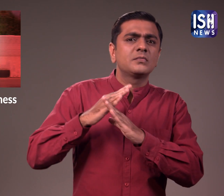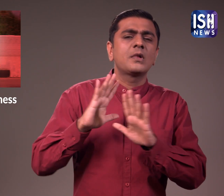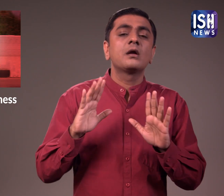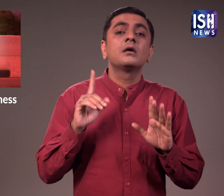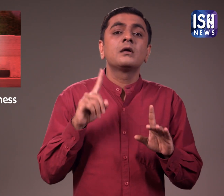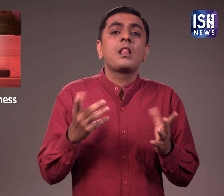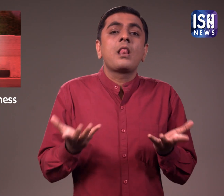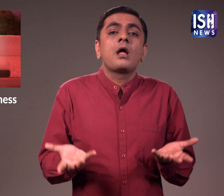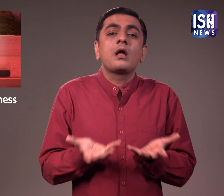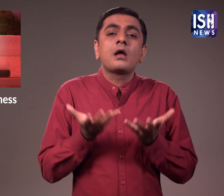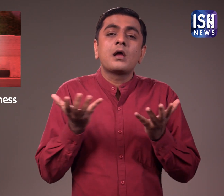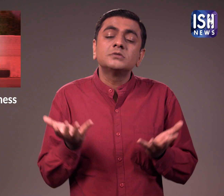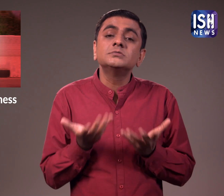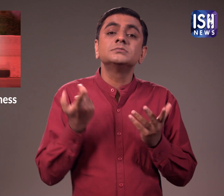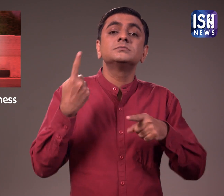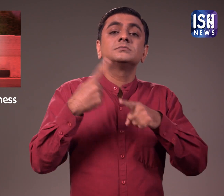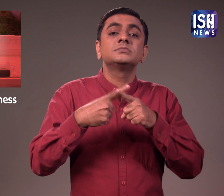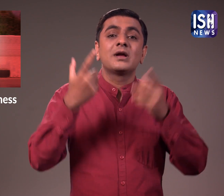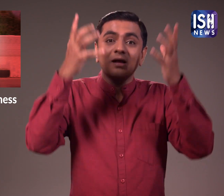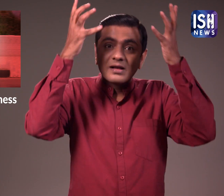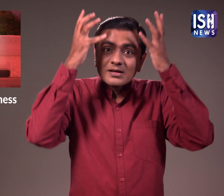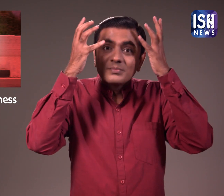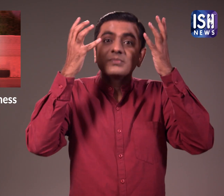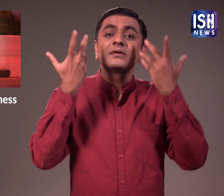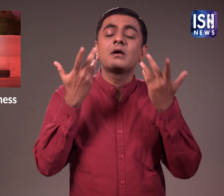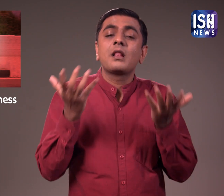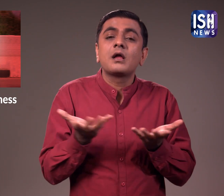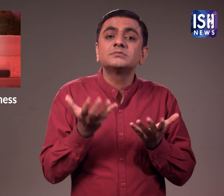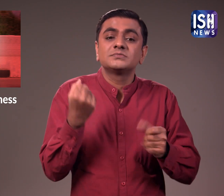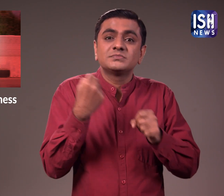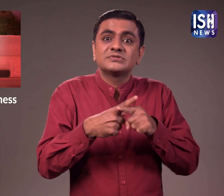यह हलका होना चाहिए और बच्चों के लिए हलका हेलमेट भी होना चाहिए